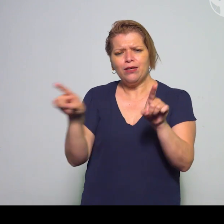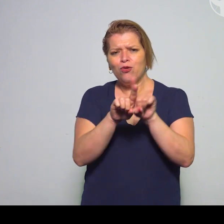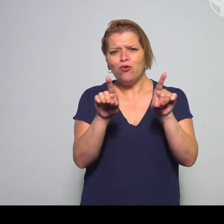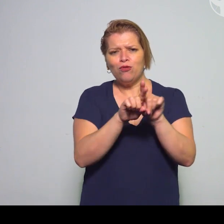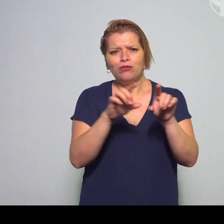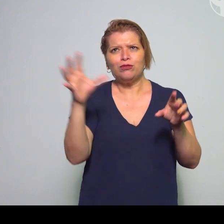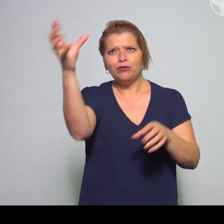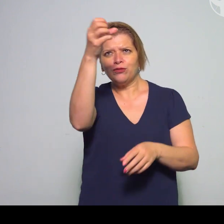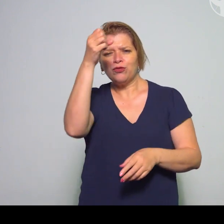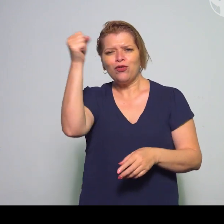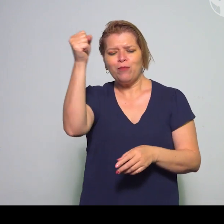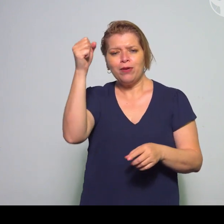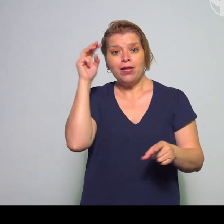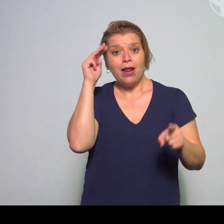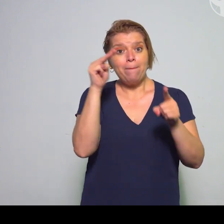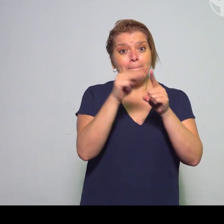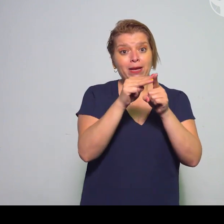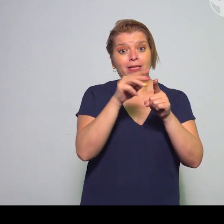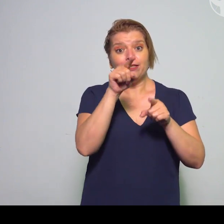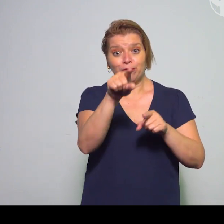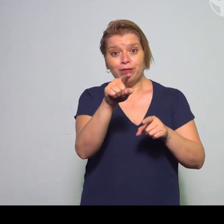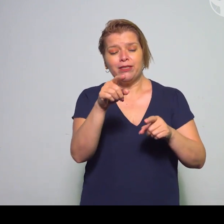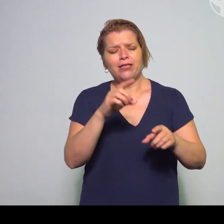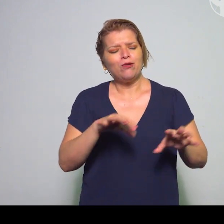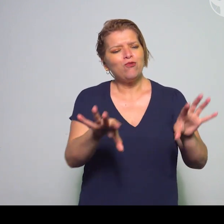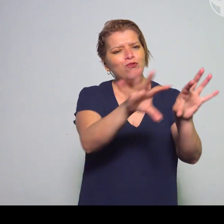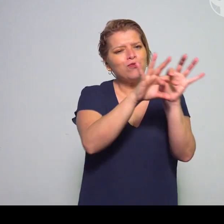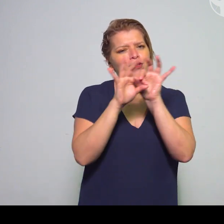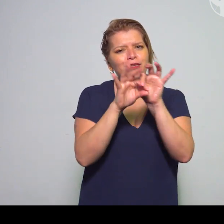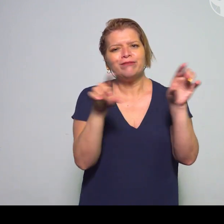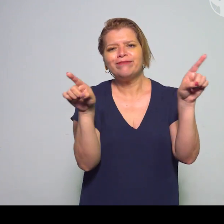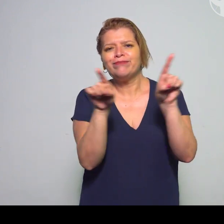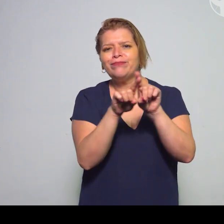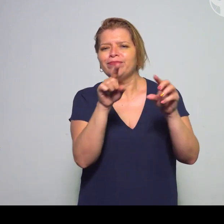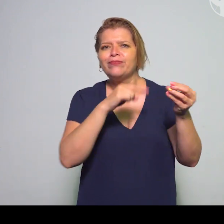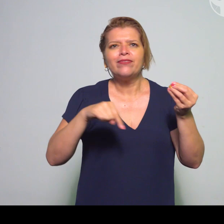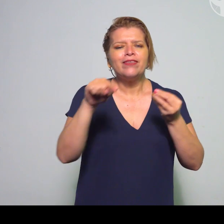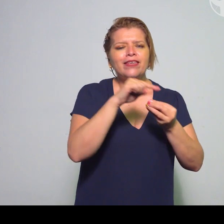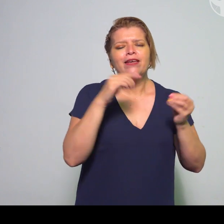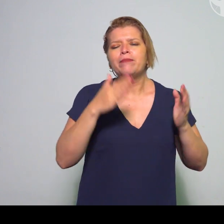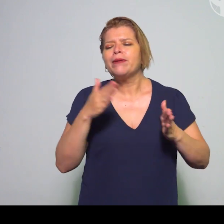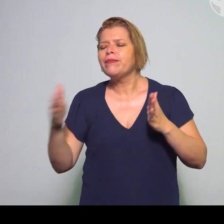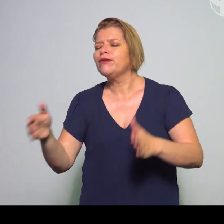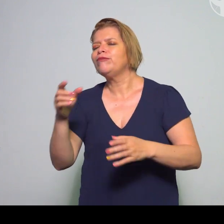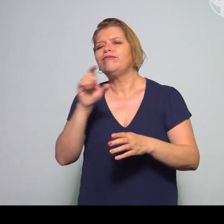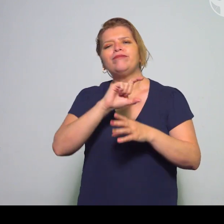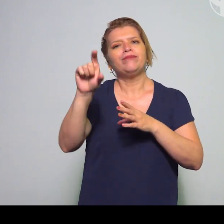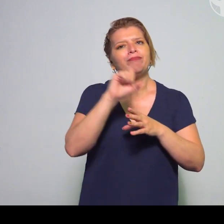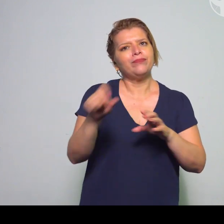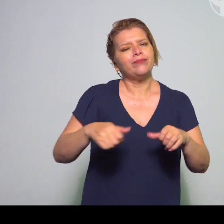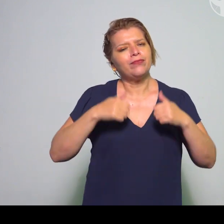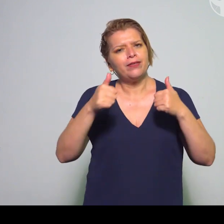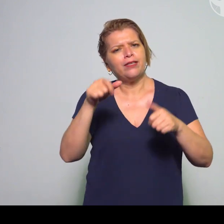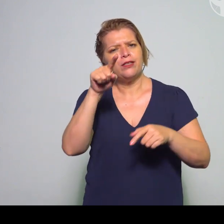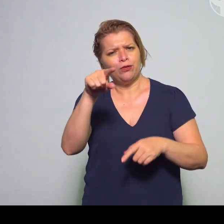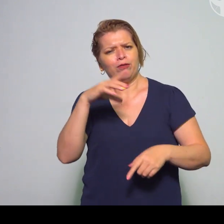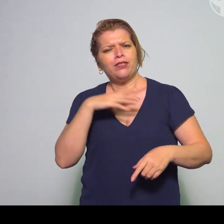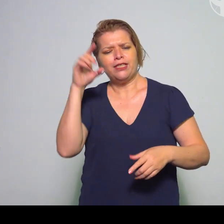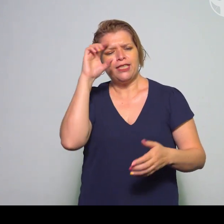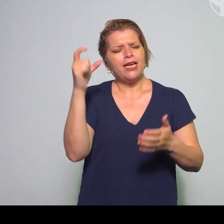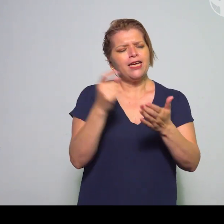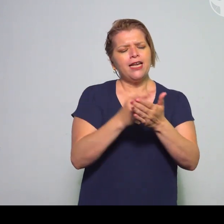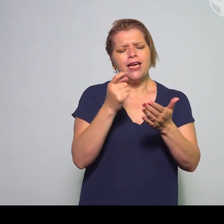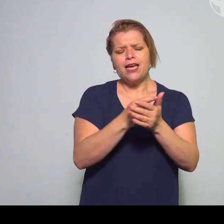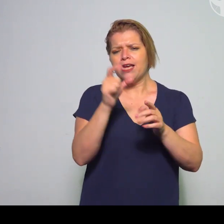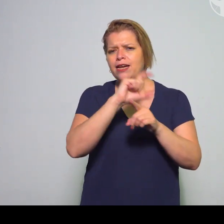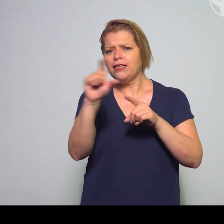ese propósito para el cual ustedes fueron unidos como familia. Preparó cosas buenas. Tienes que